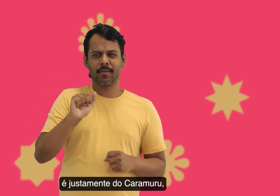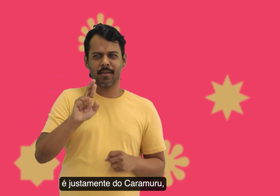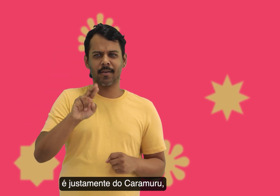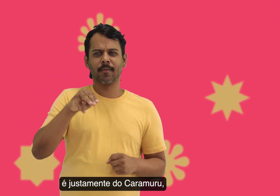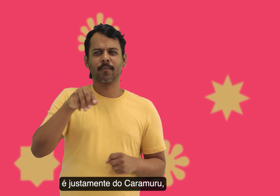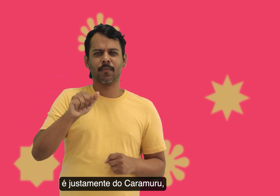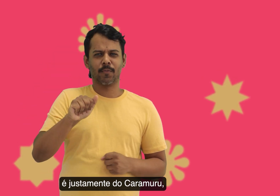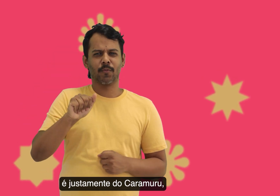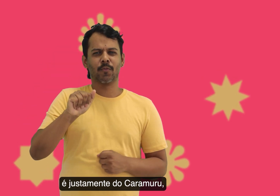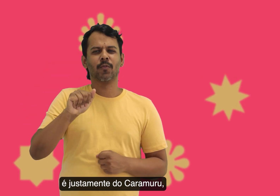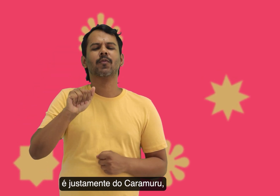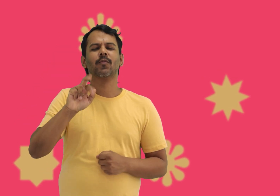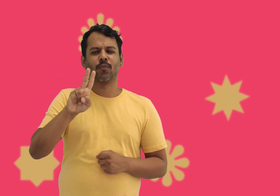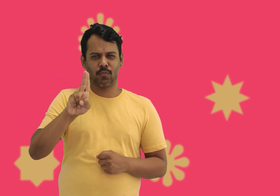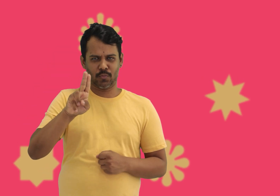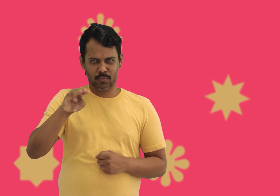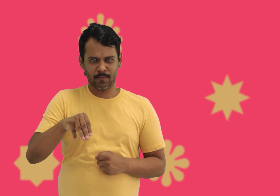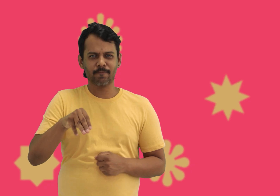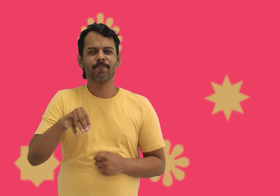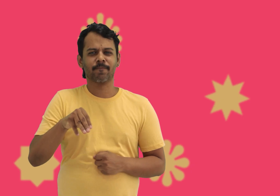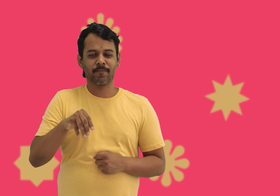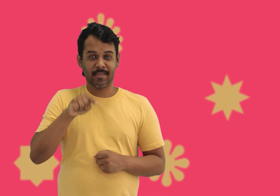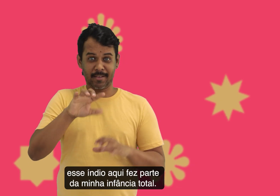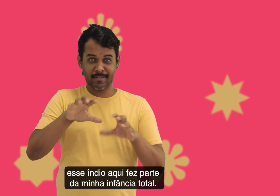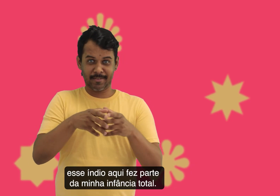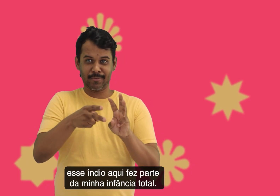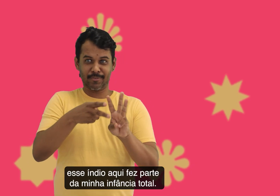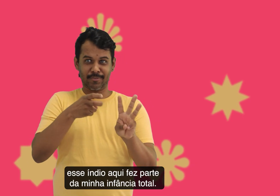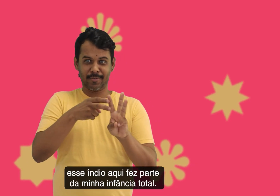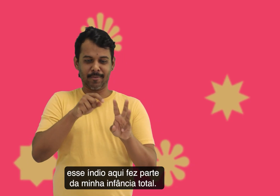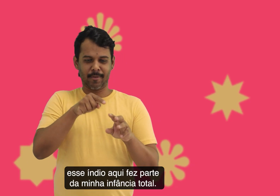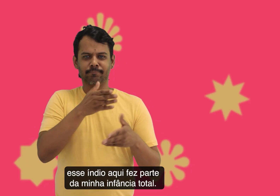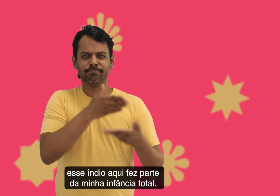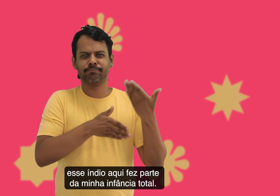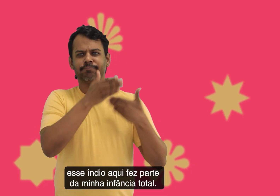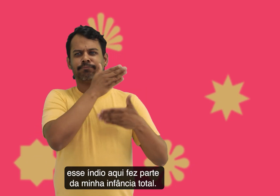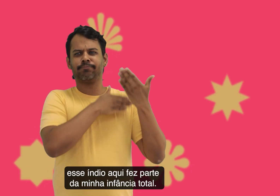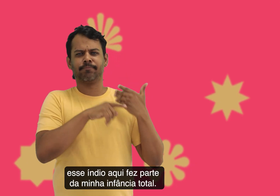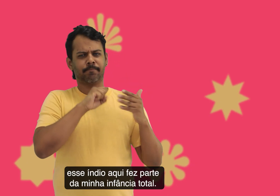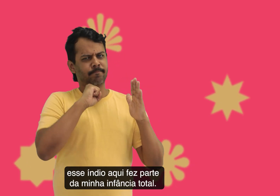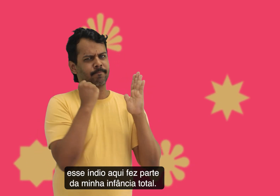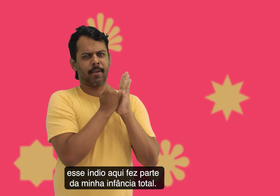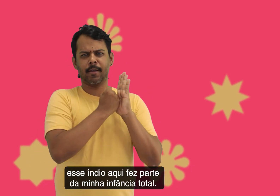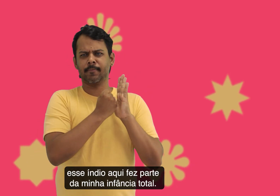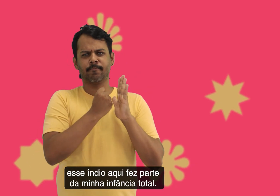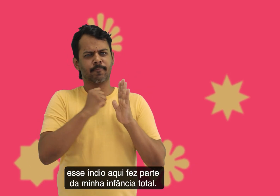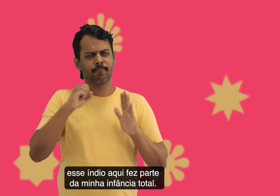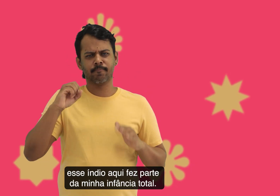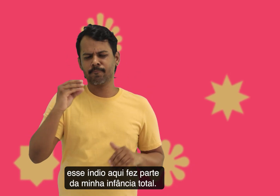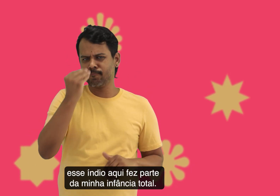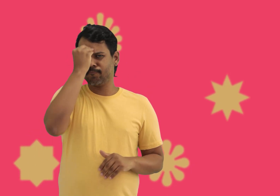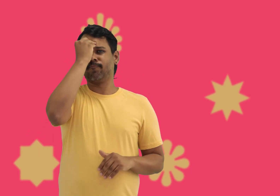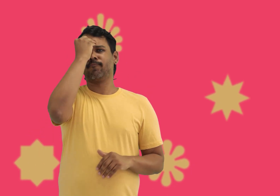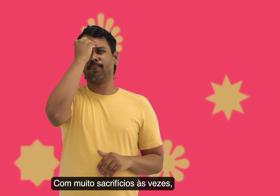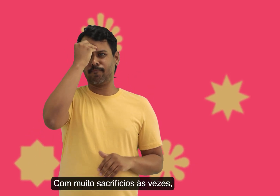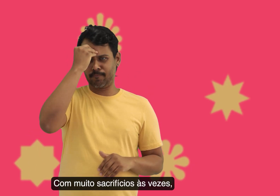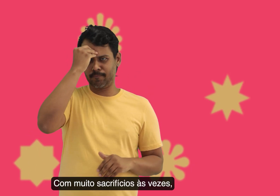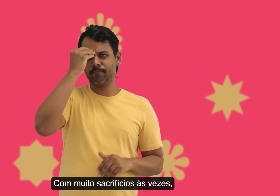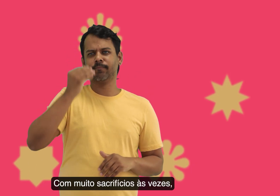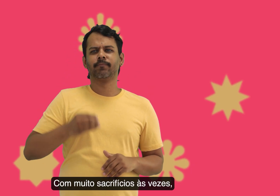do caramuru, né? Esse índio aqui fez parte da minha infância total, né? Com